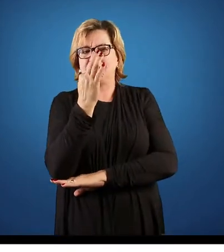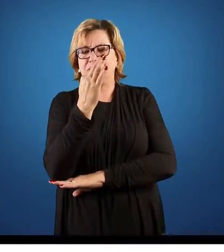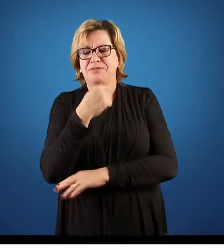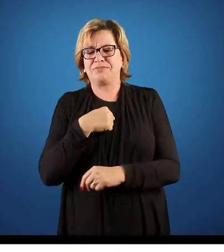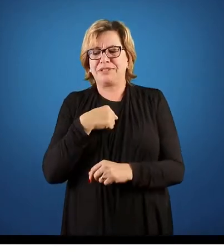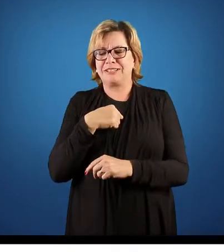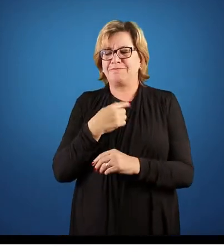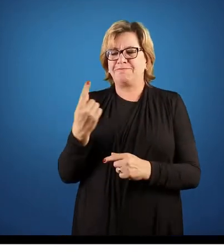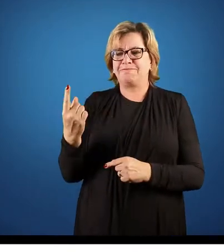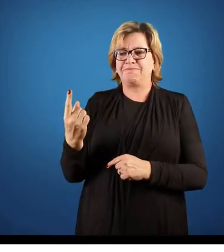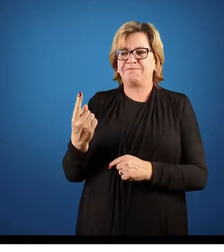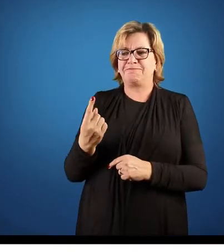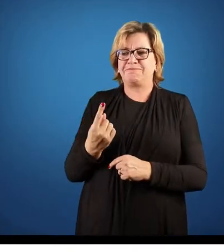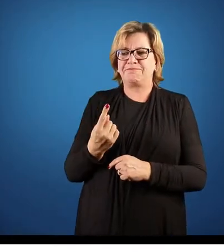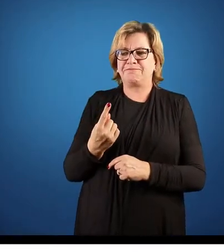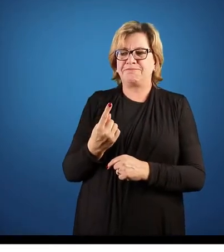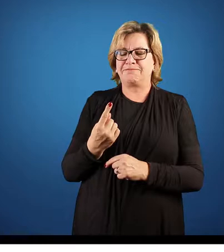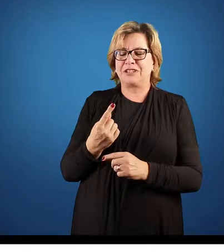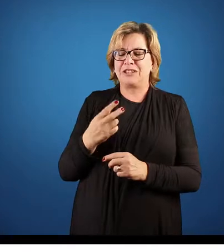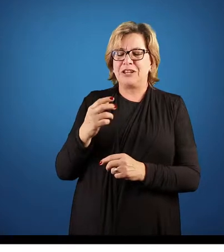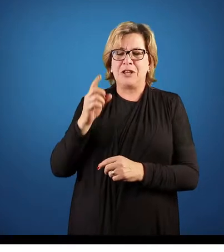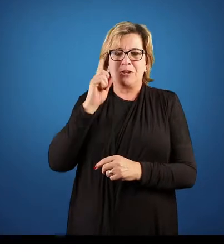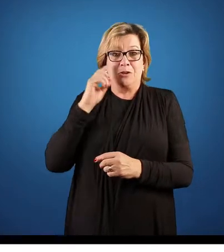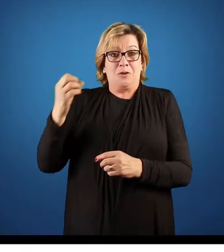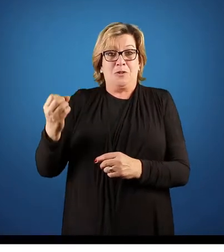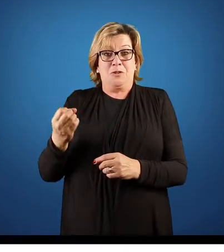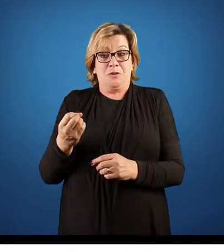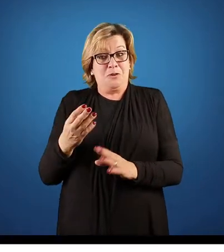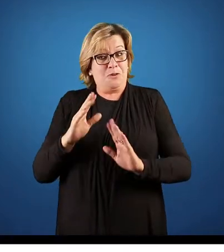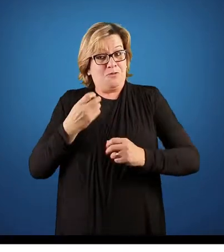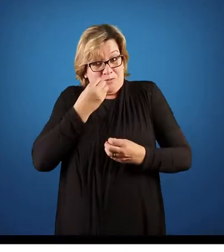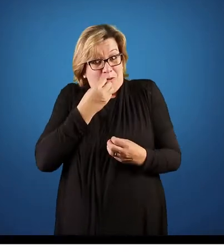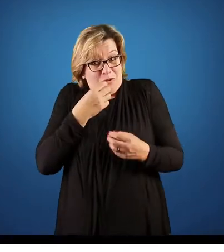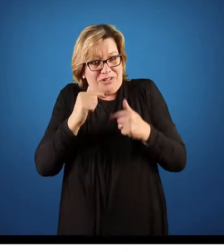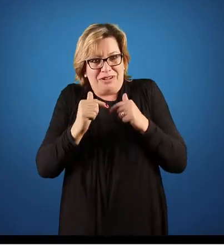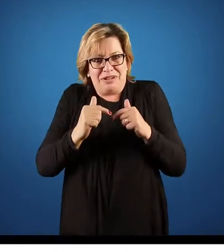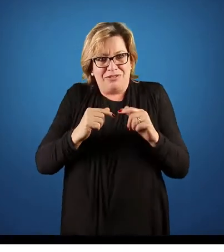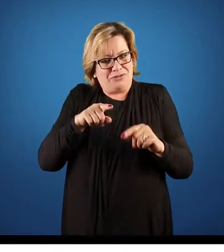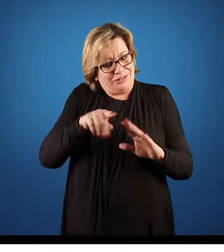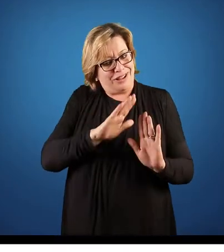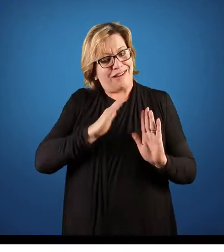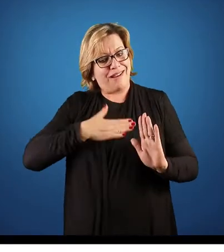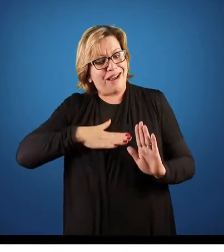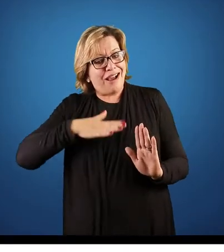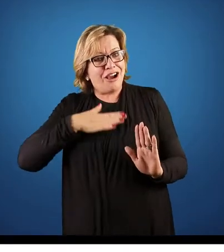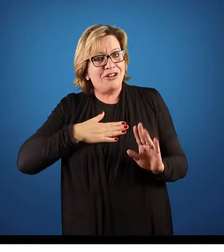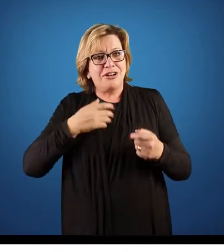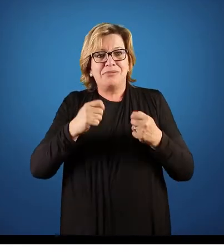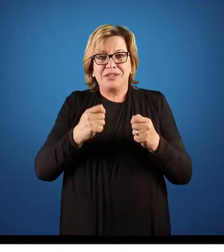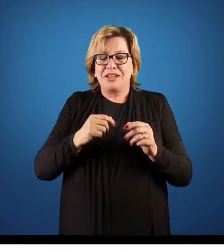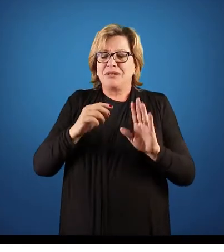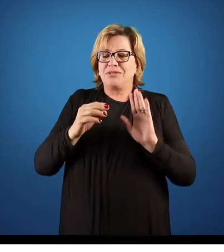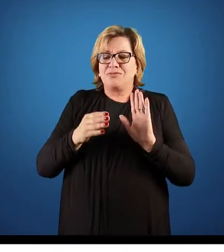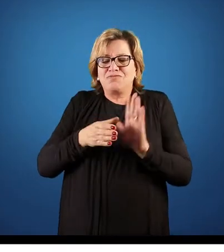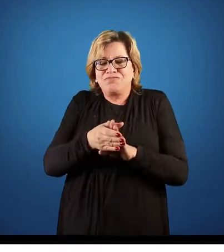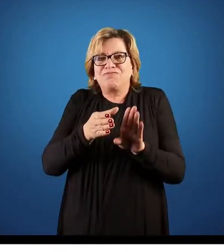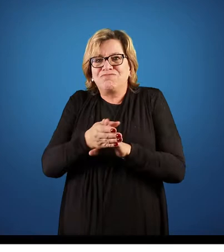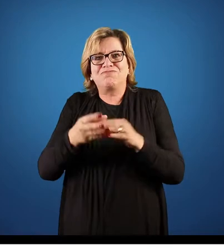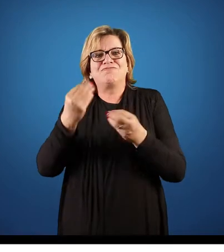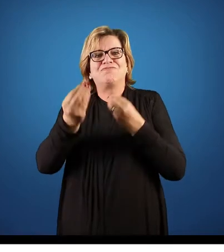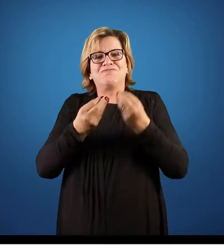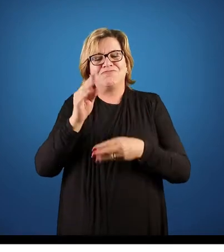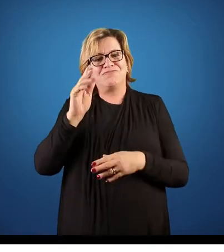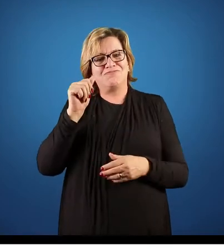falou acompanharam a senhora nova vai bem então você vai devagar nosso ritmo não é este nós precisamos que você trabalhe dessa forma